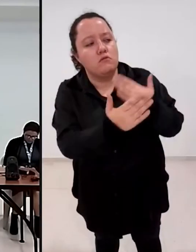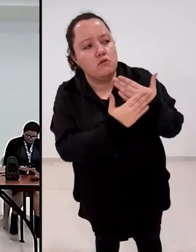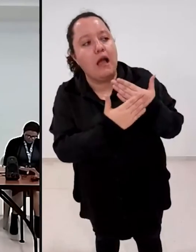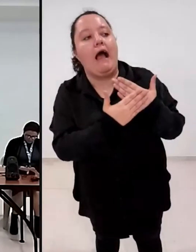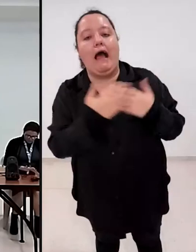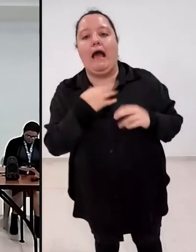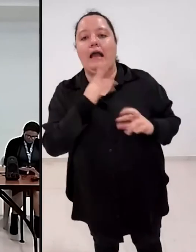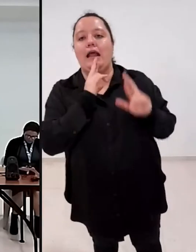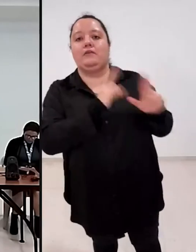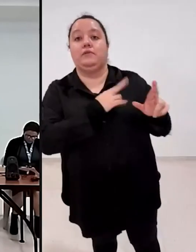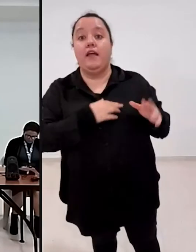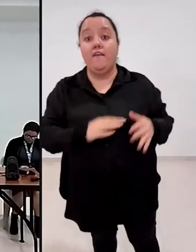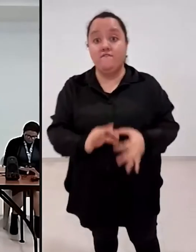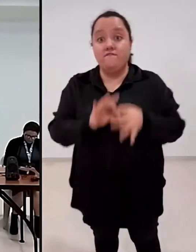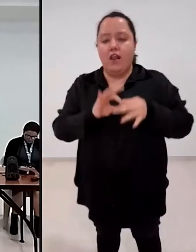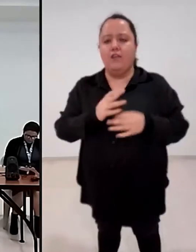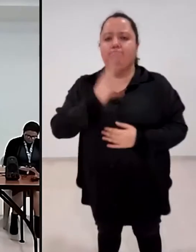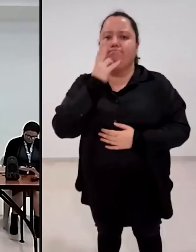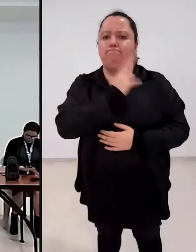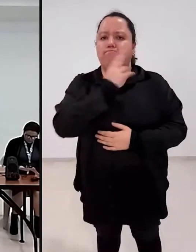como persona